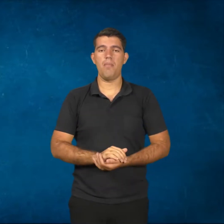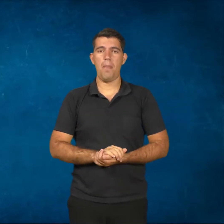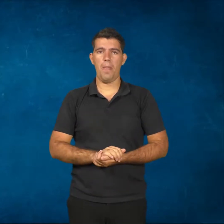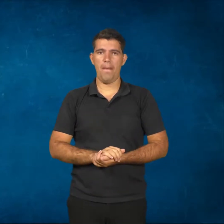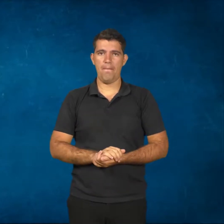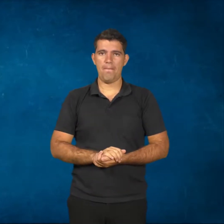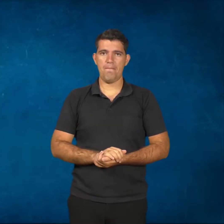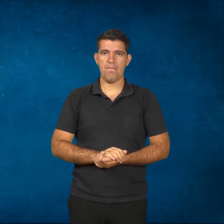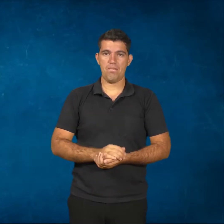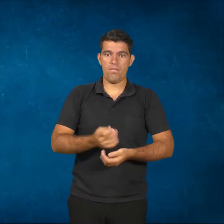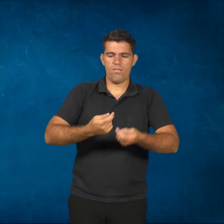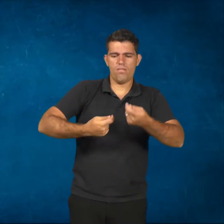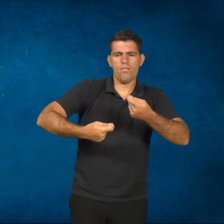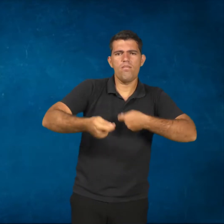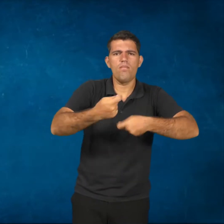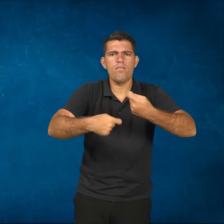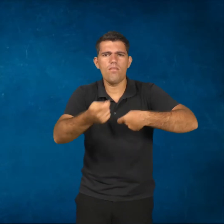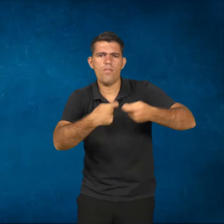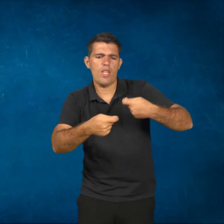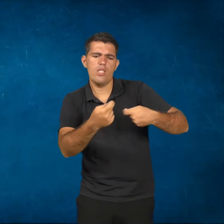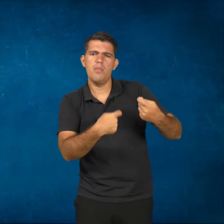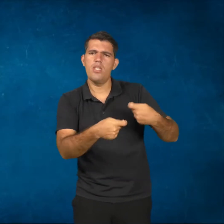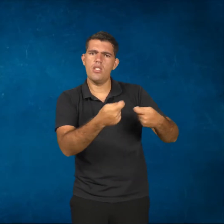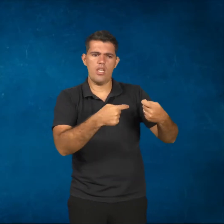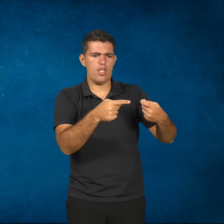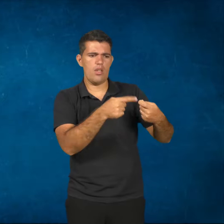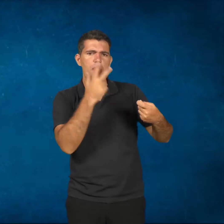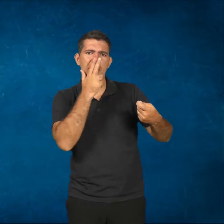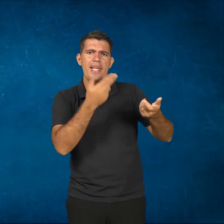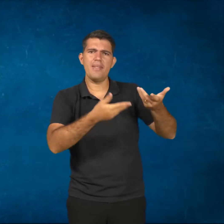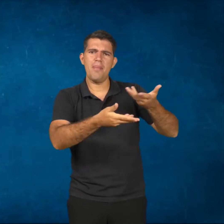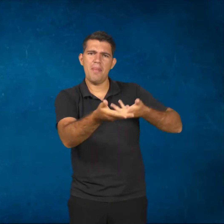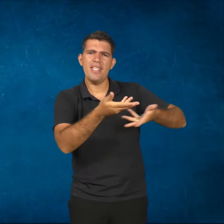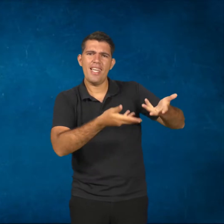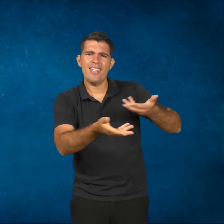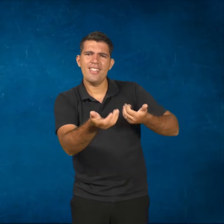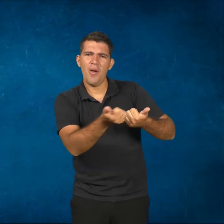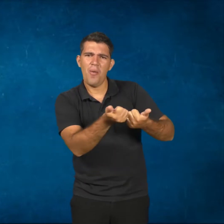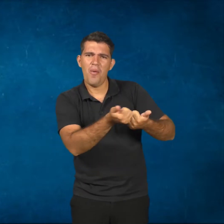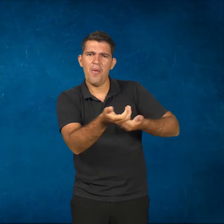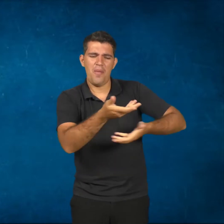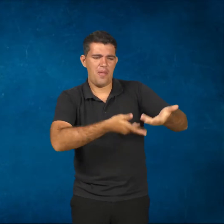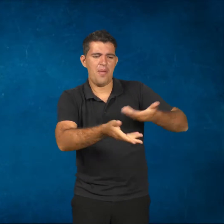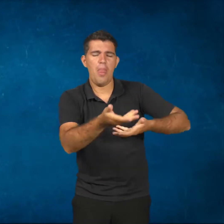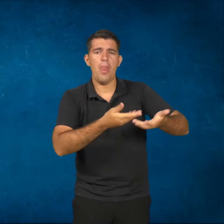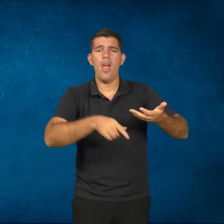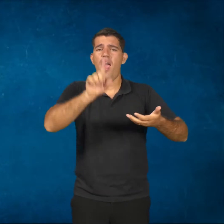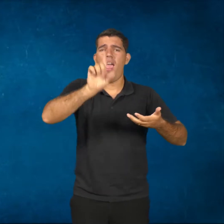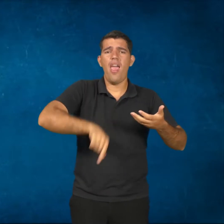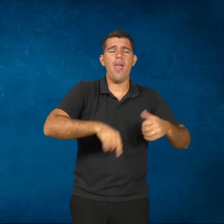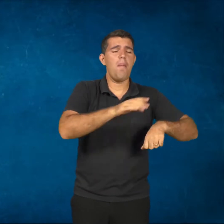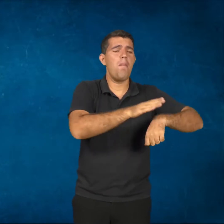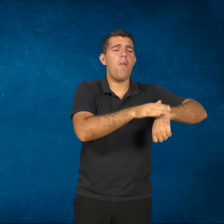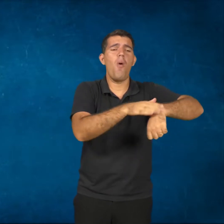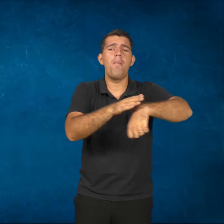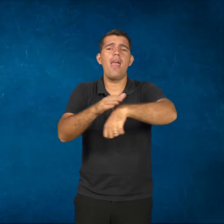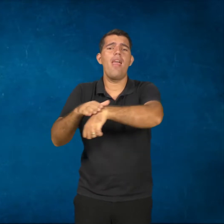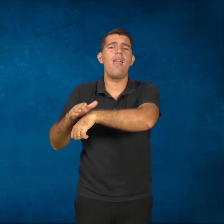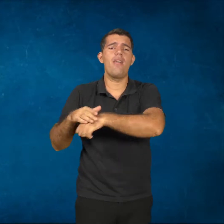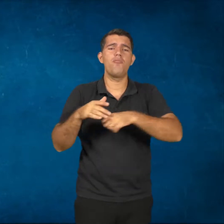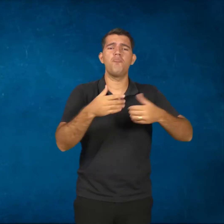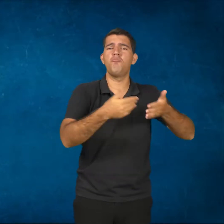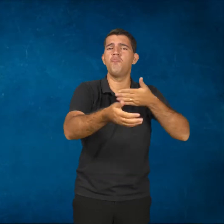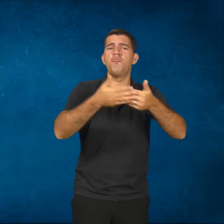Que a administração, esse conceito de administração como mediação, diz respeito a todos os momentos para